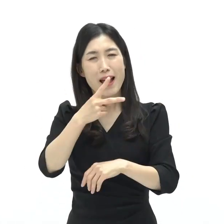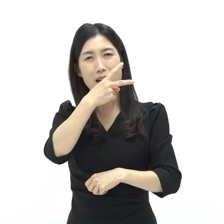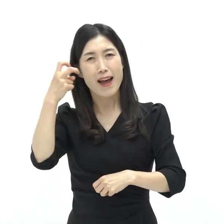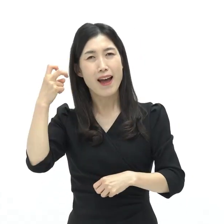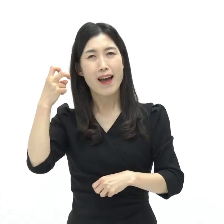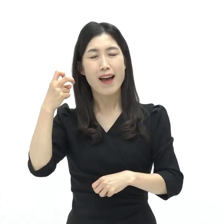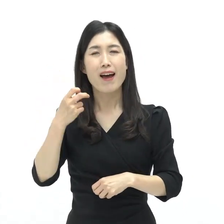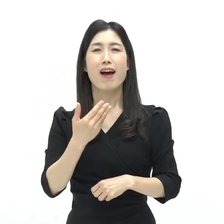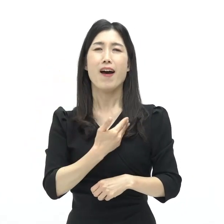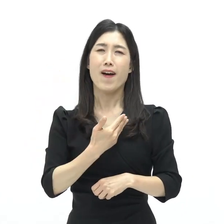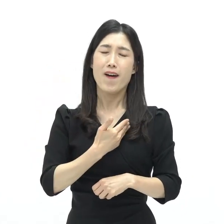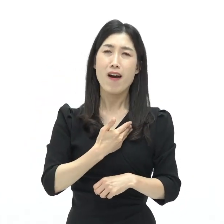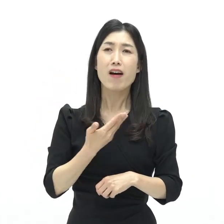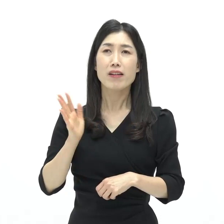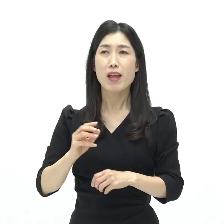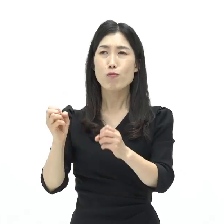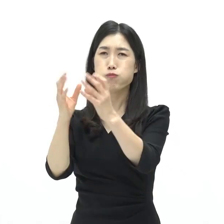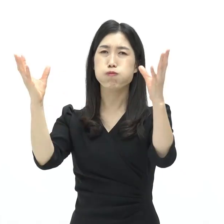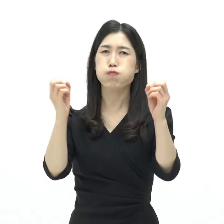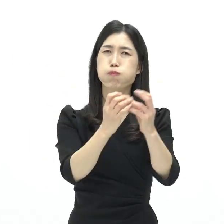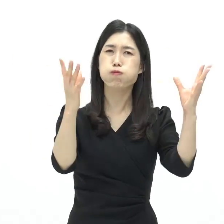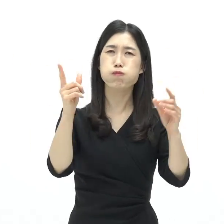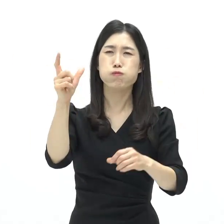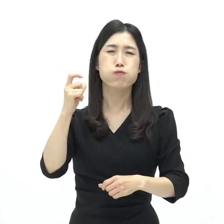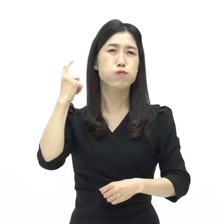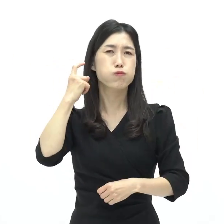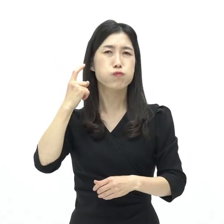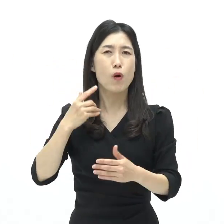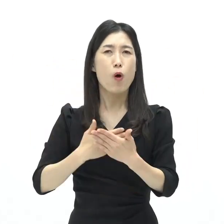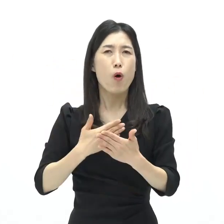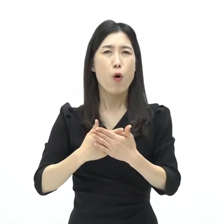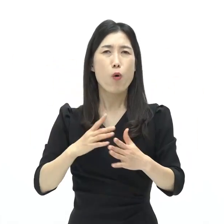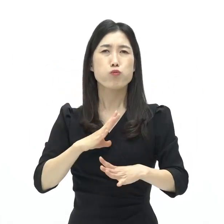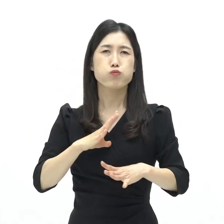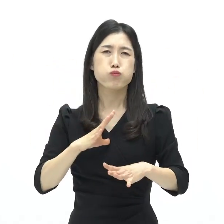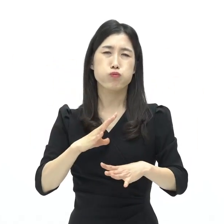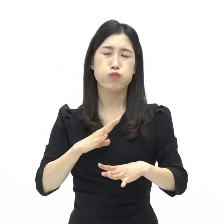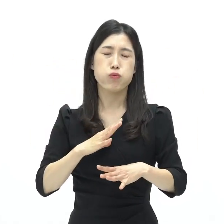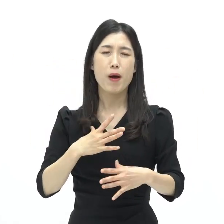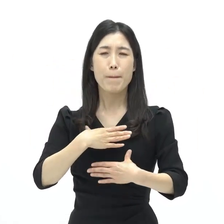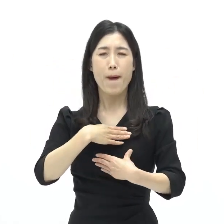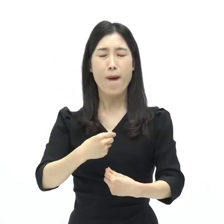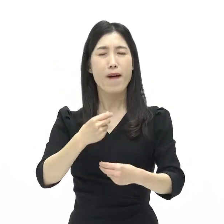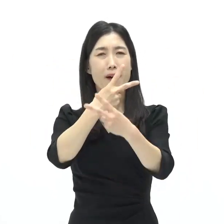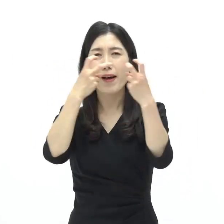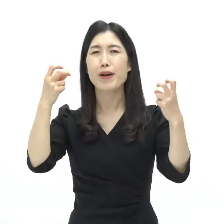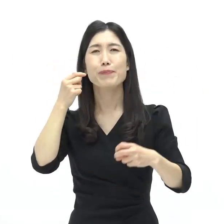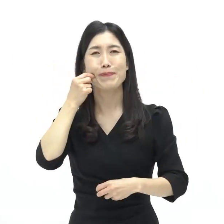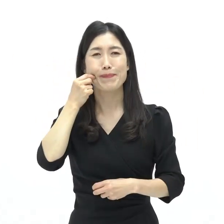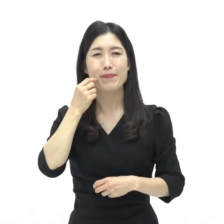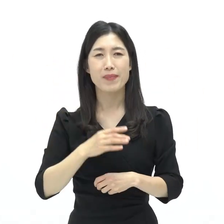가족들. 계속 들려오는 총성 소리에 맘 편히 잠들 수 없었답니다.